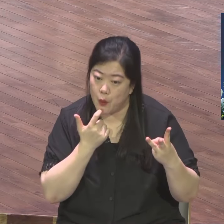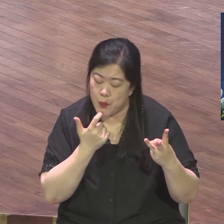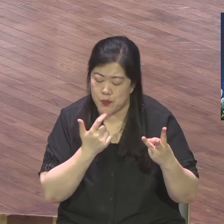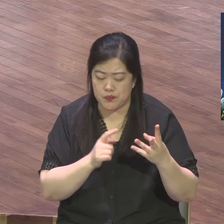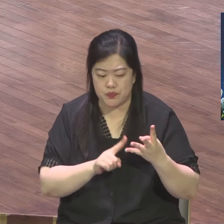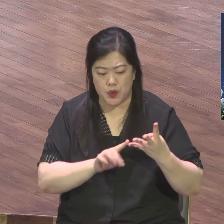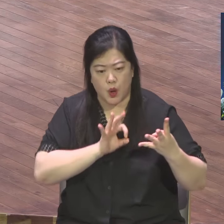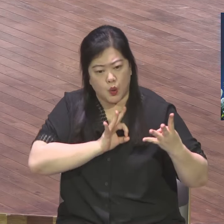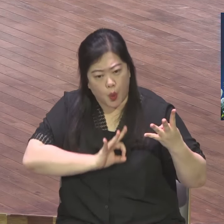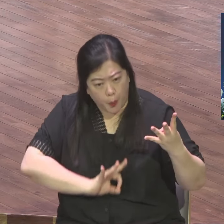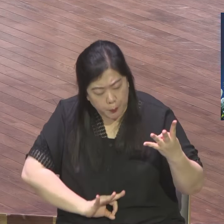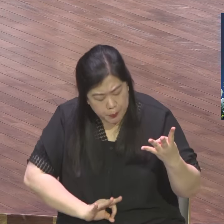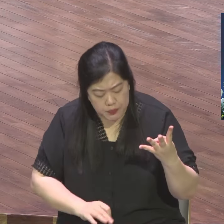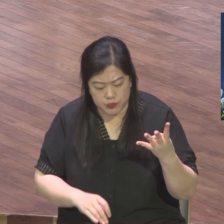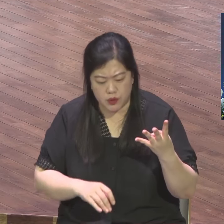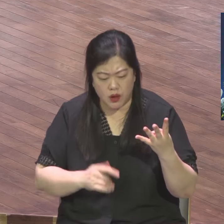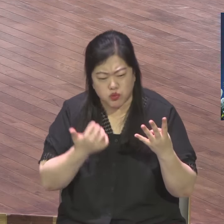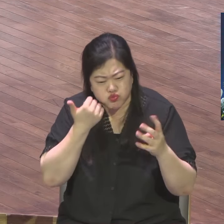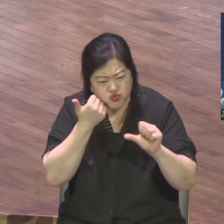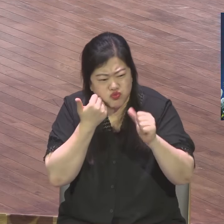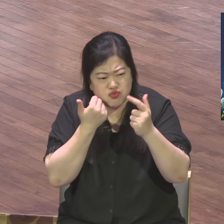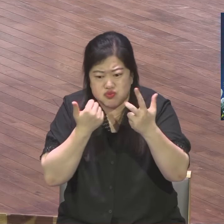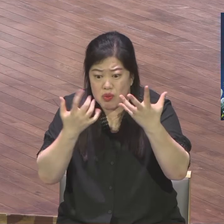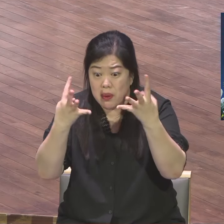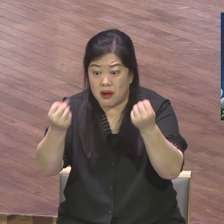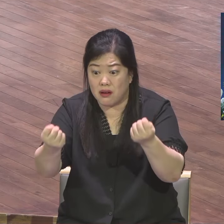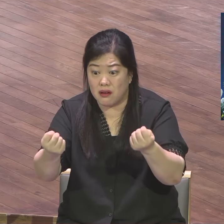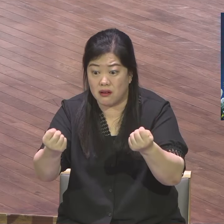이 기도 인기 차트가 쫙 나와 있잖아요.